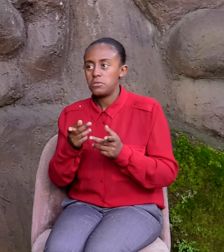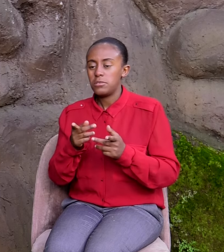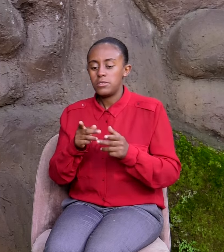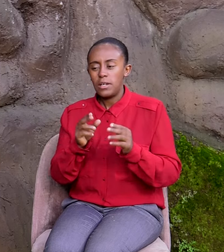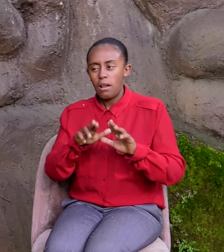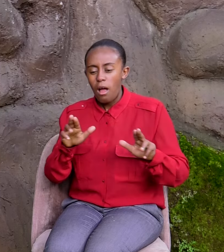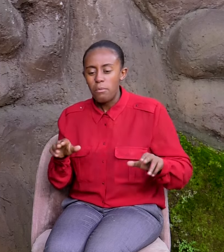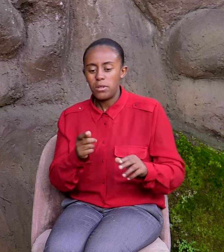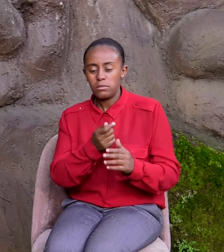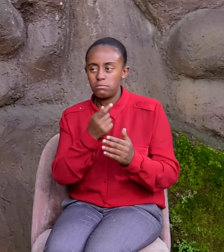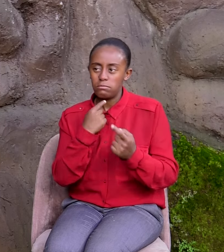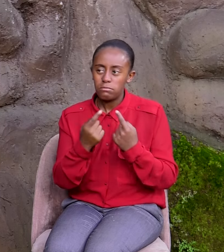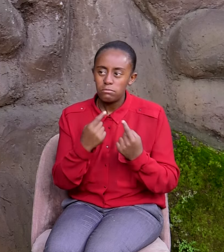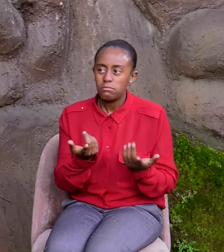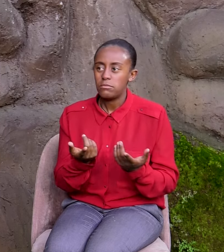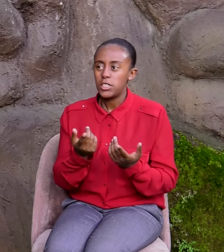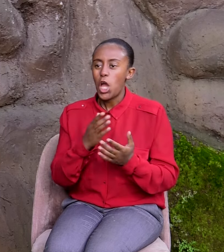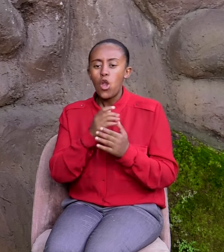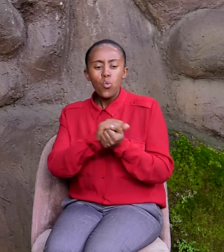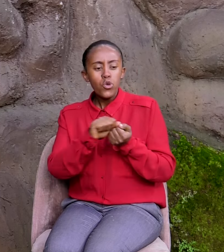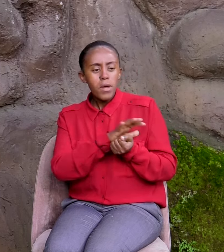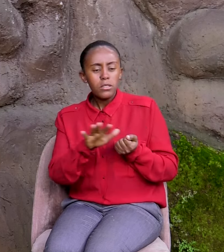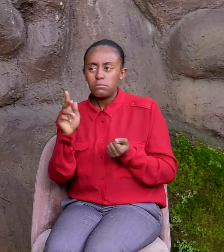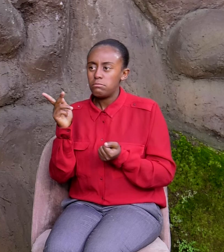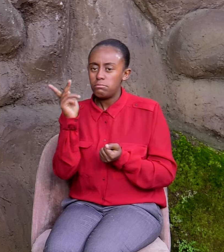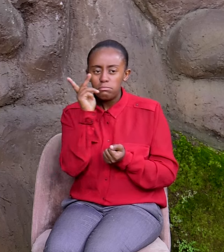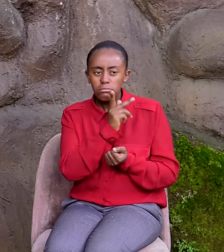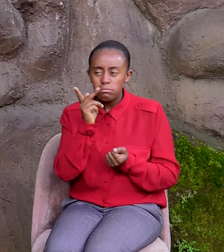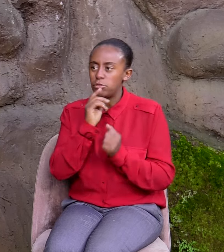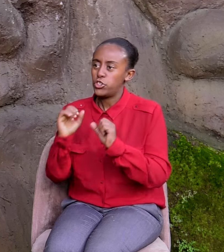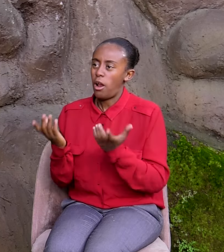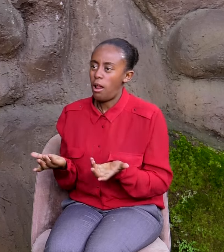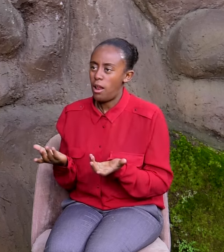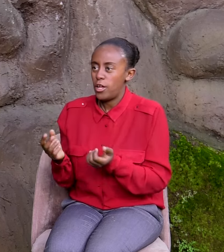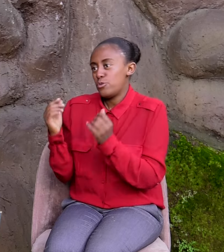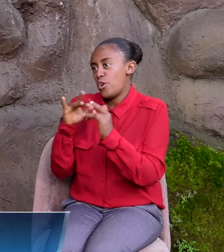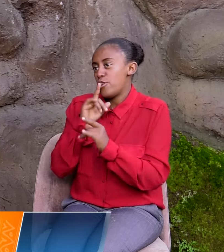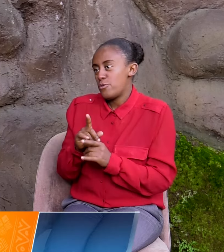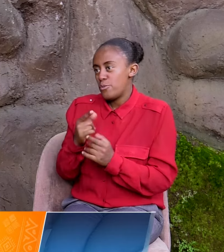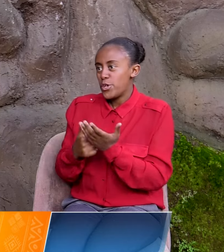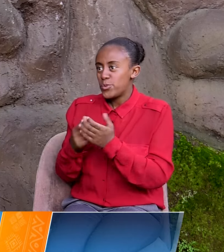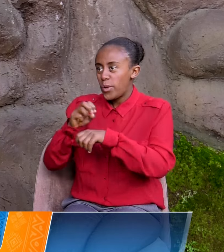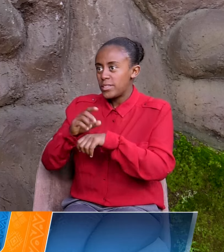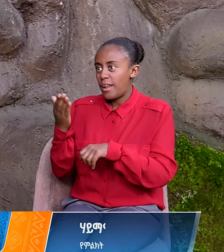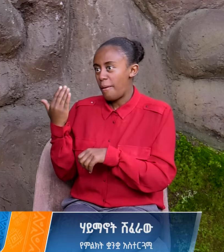ታወራለህ፣ ያለውን ውድመትም በአይንህ ታያለህ። ያው ጦርነት ስለሆነ ማለት ነው። እና በሱ ወቅት